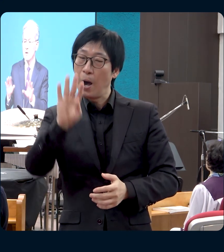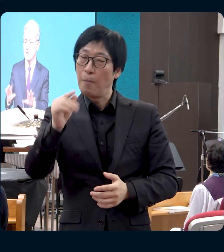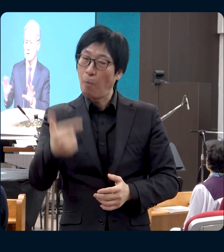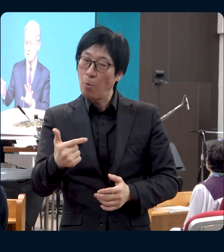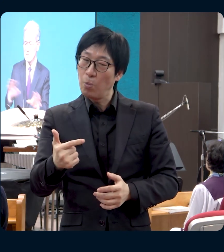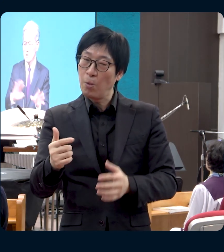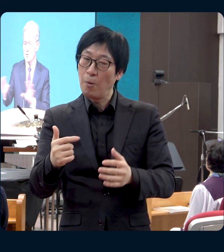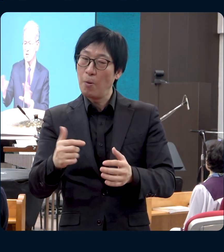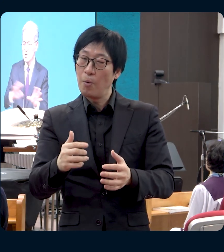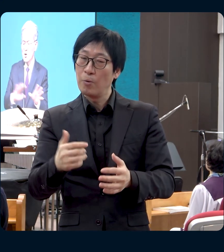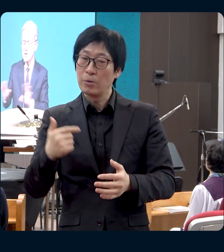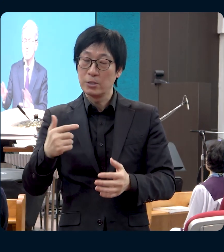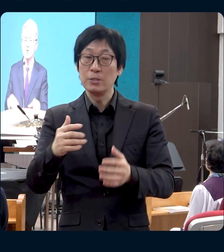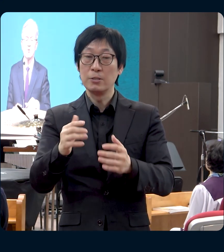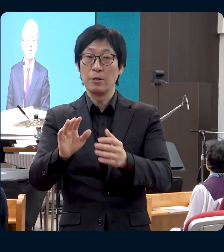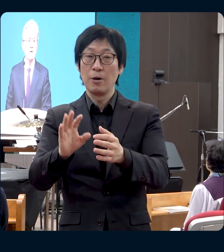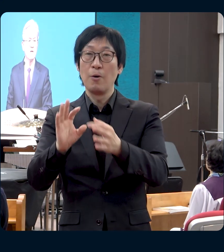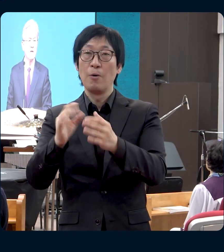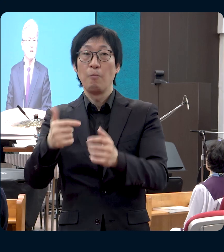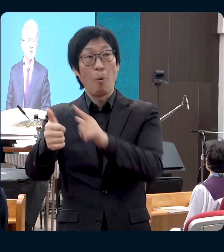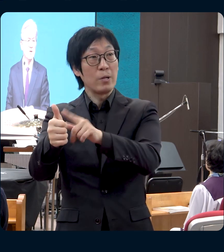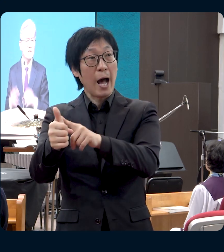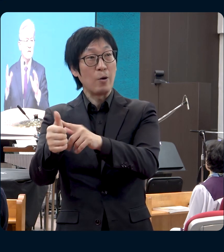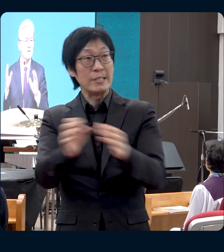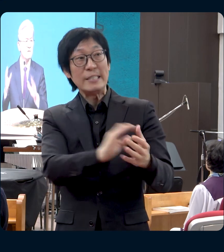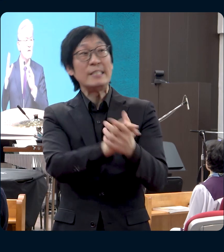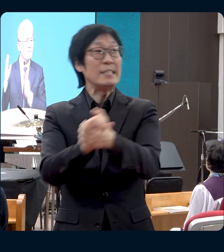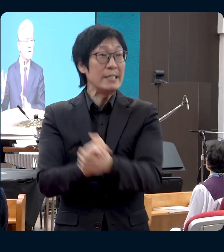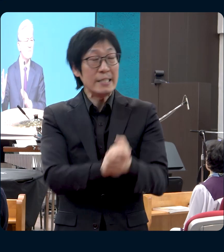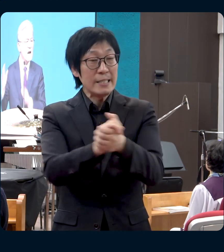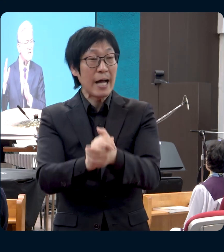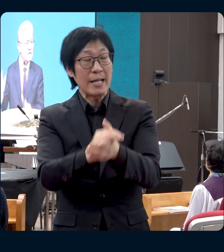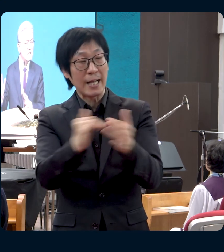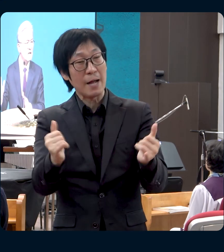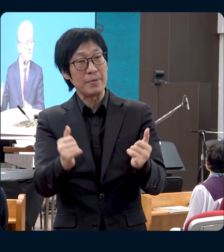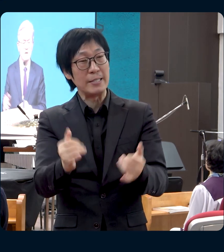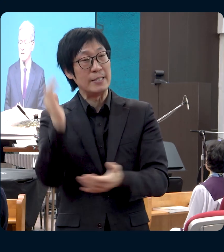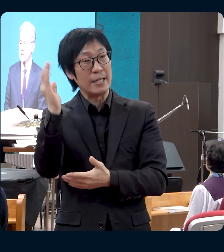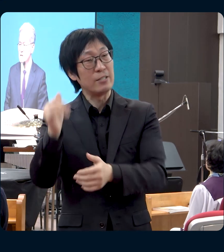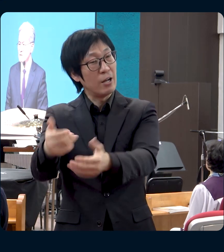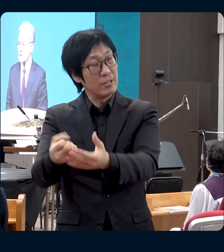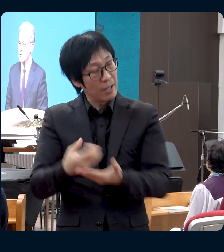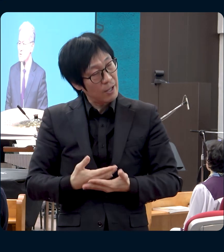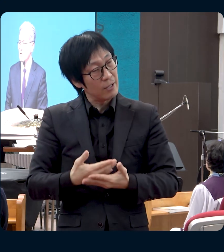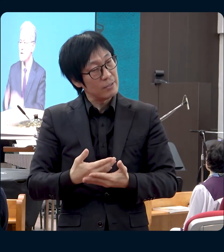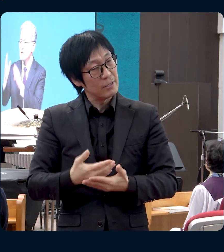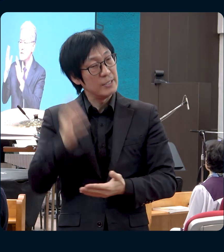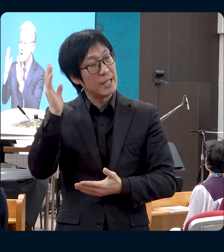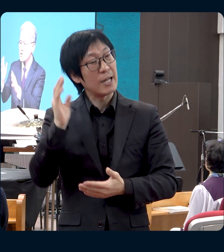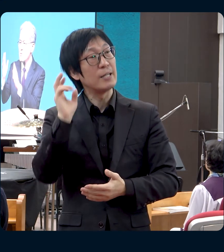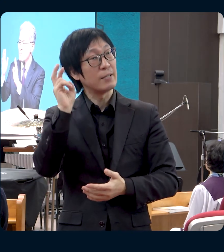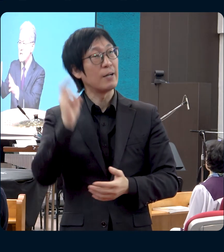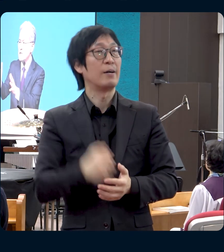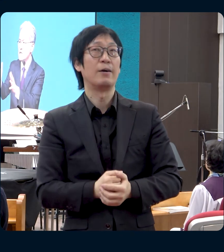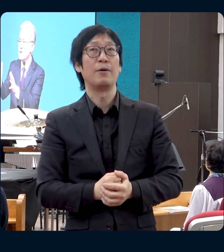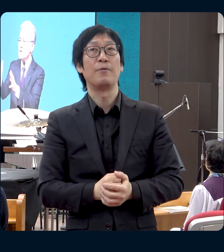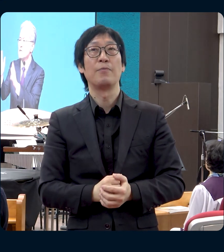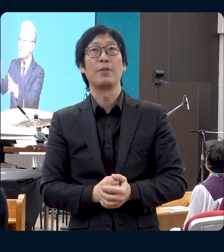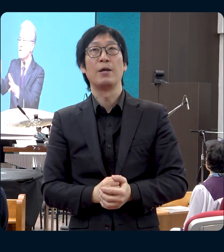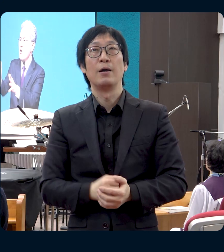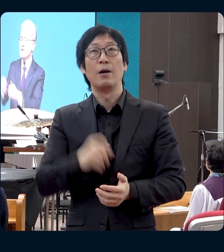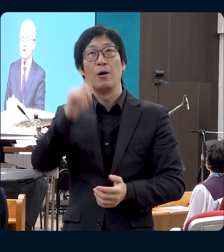또 그래서 직접 간접적으로 소위 그 히틀러 암살, 발키리라고 하는 그 작전이죠. 그 작전명